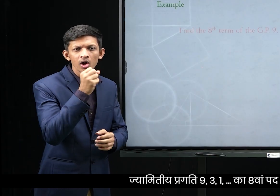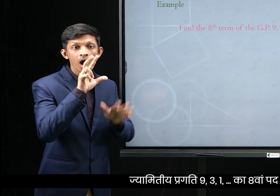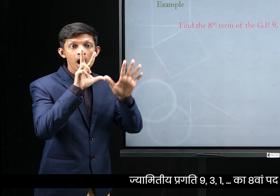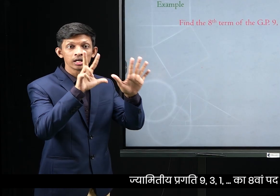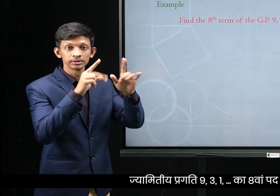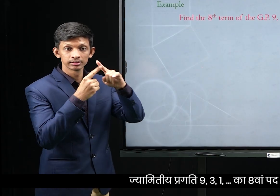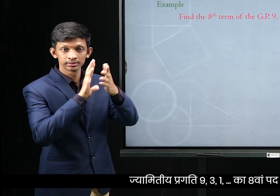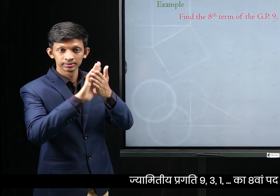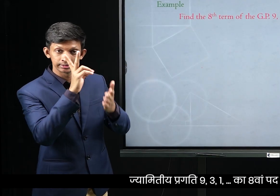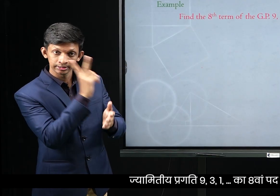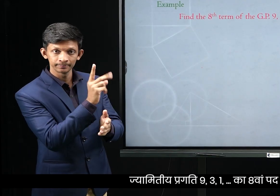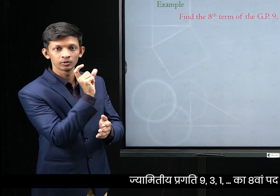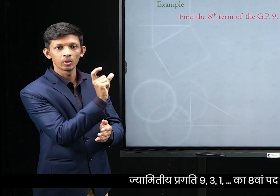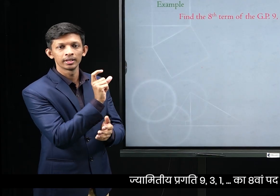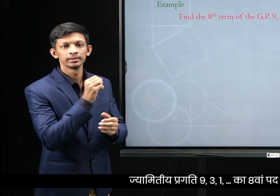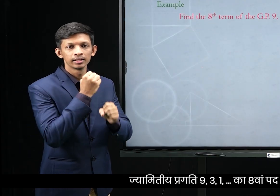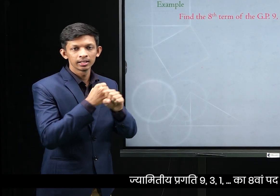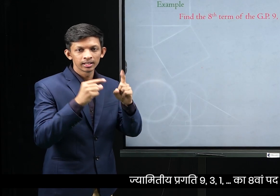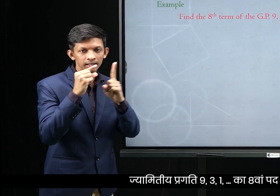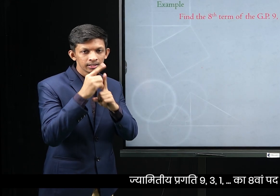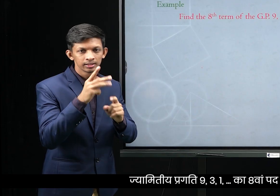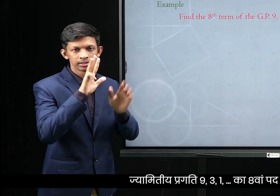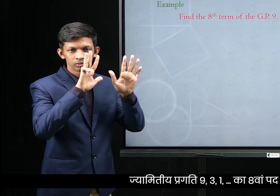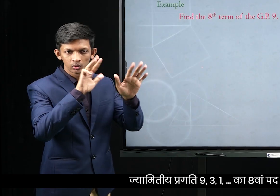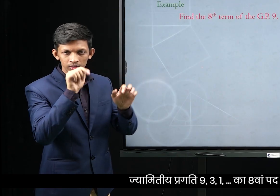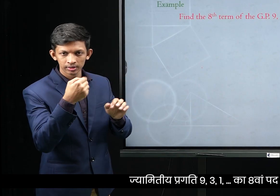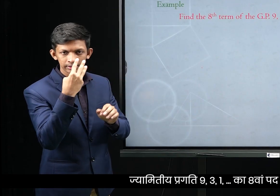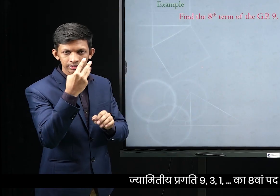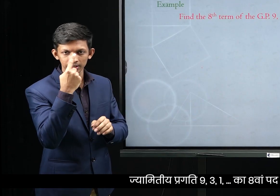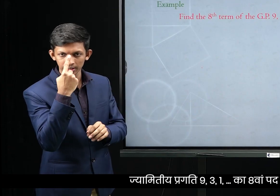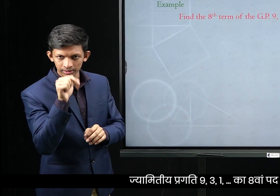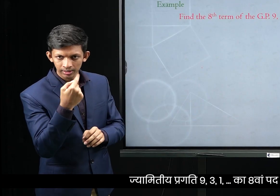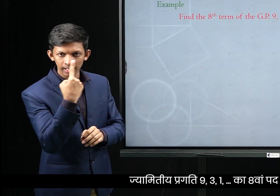ज्यामितीय प्रगति 9, 3, 1 का 8वां पद ज्ञात कीजिए।